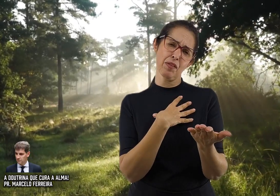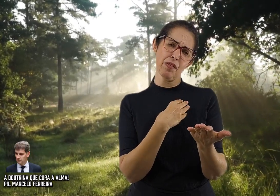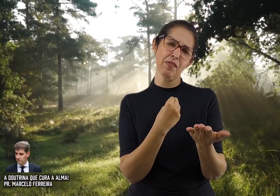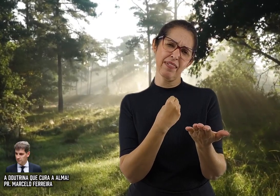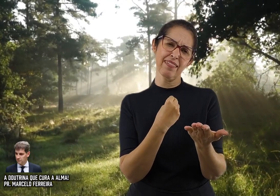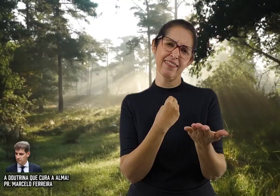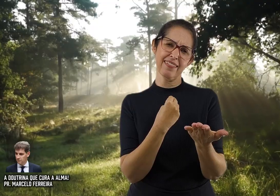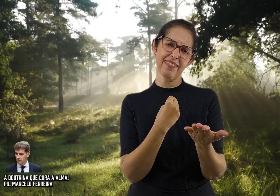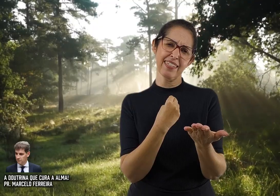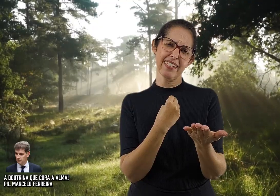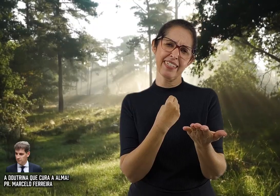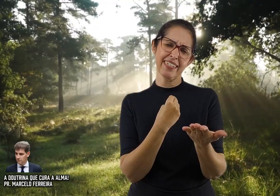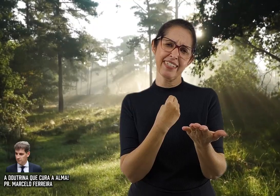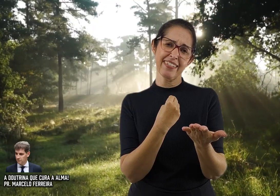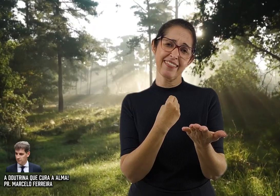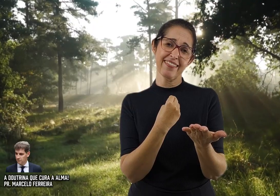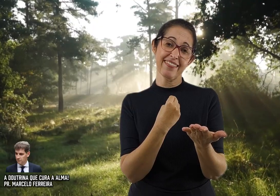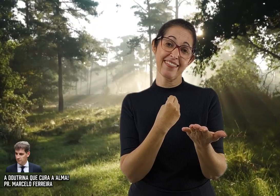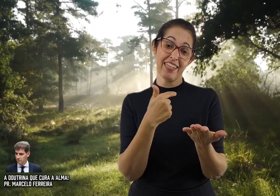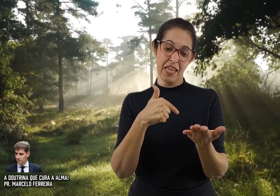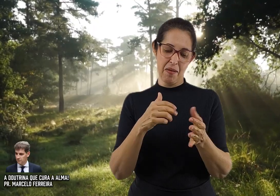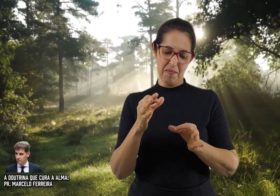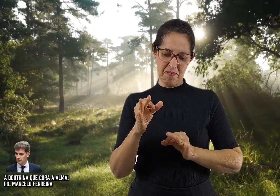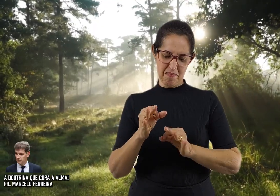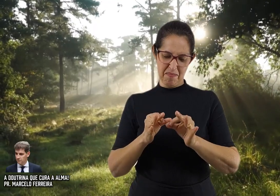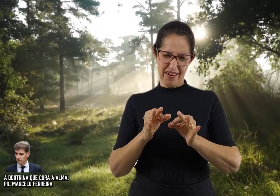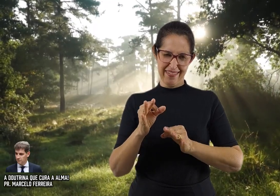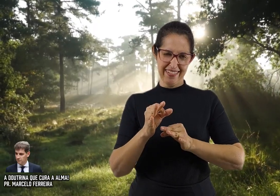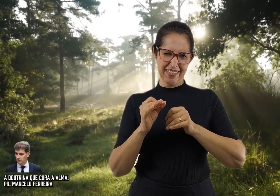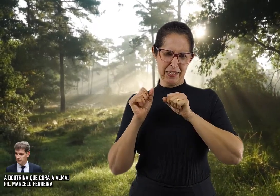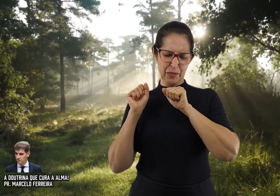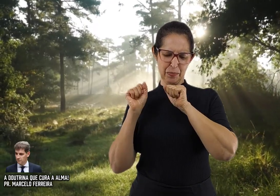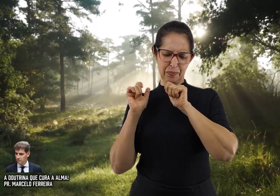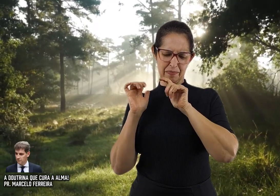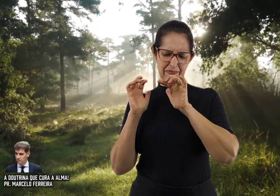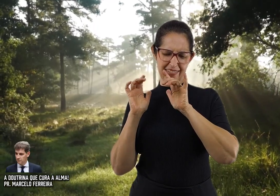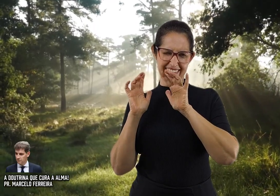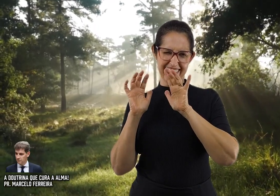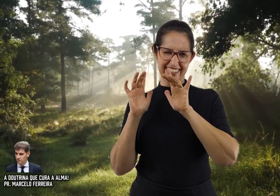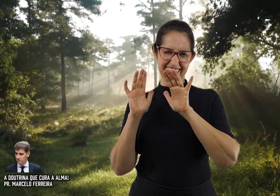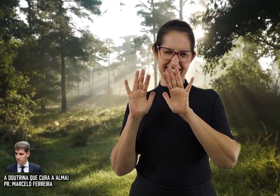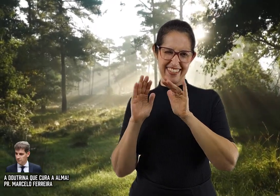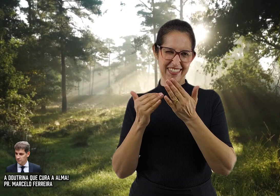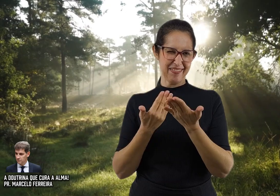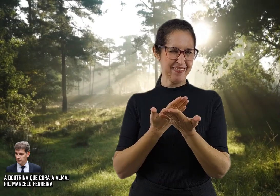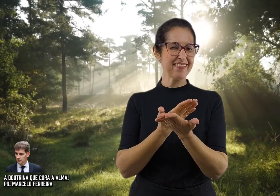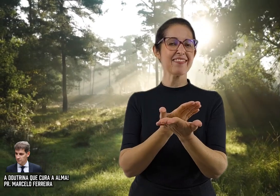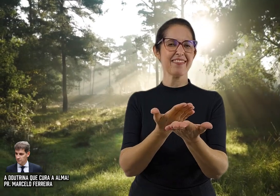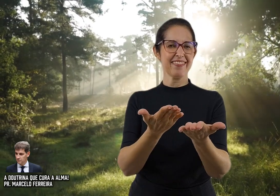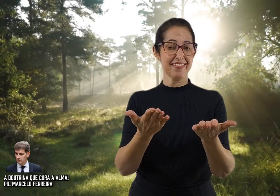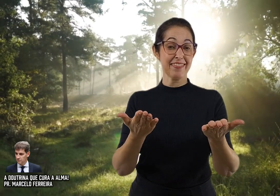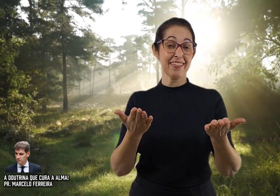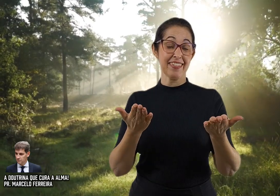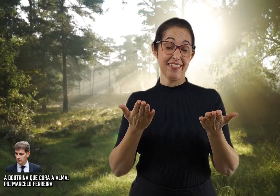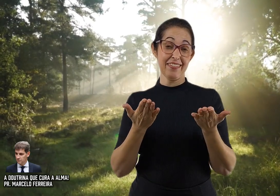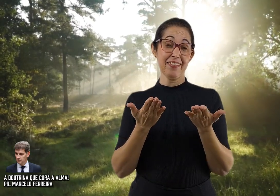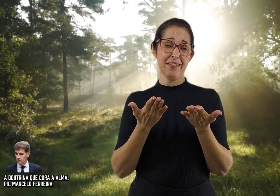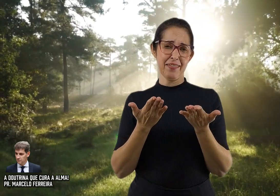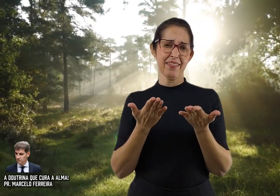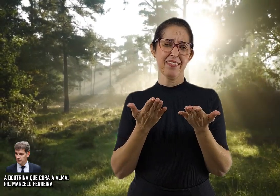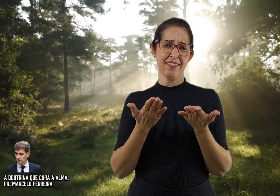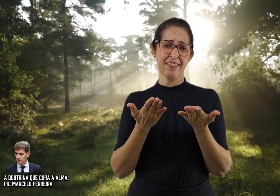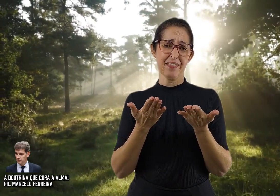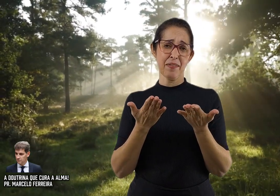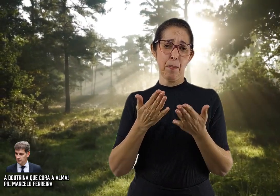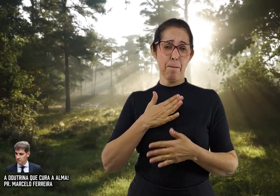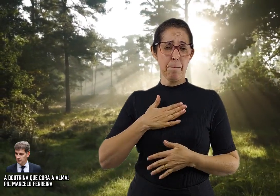Filhinhos, Nele si. uma mesa ela está posta. Nele que de hace. Esta mesa Nele que de si de hace.